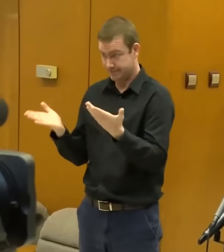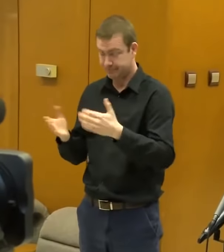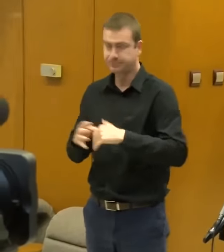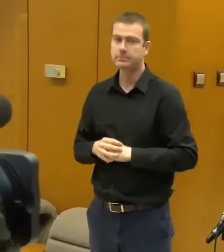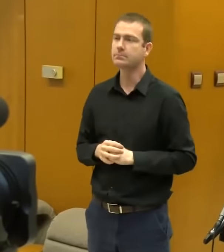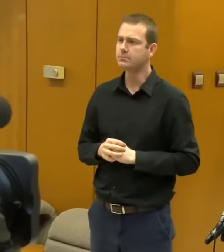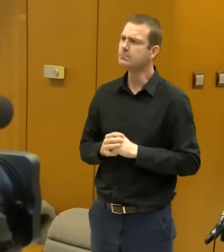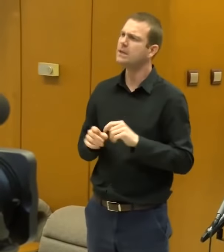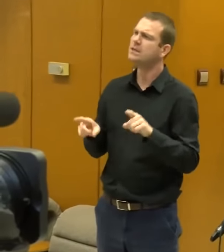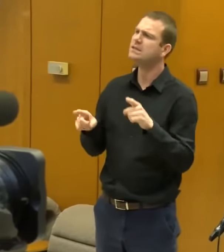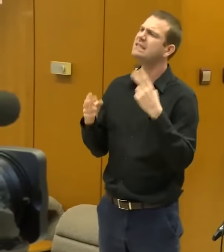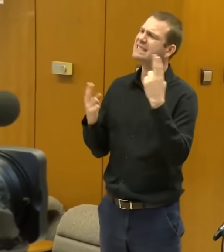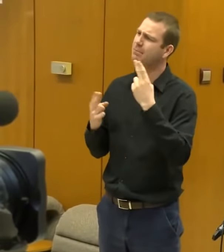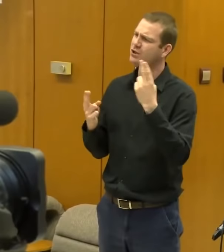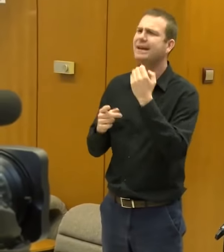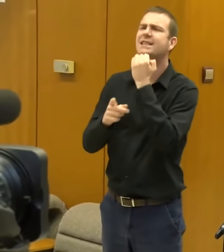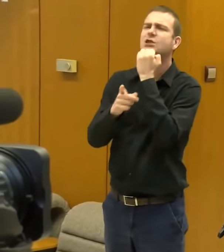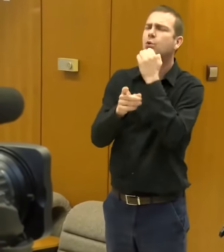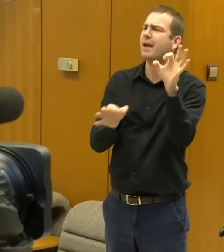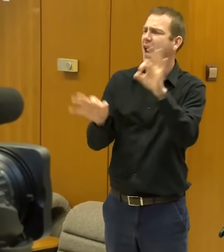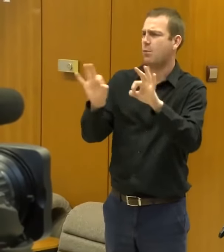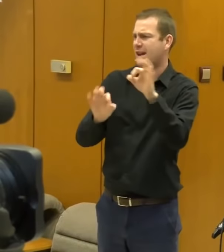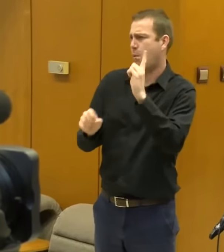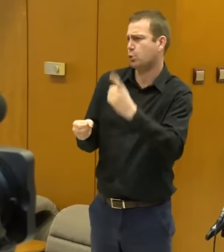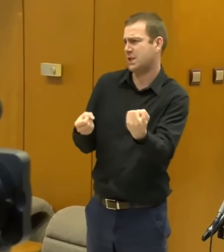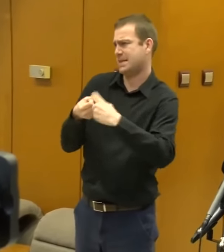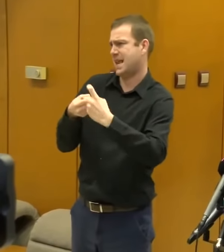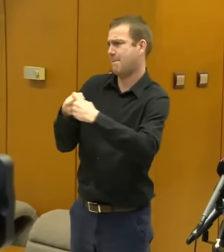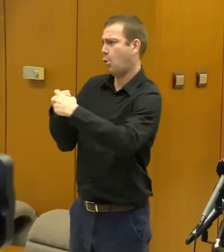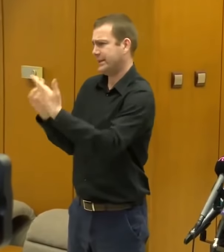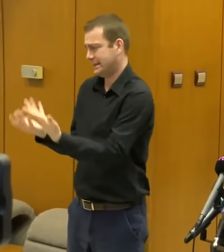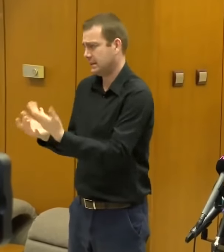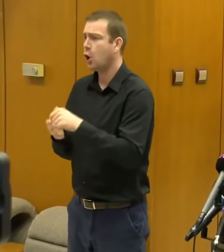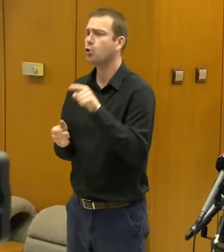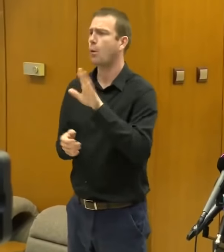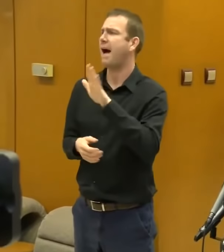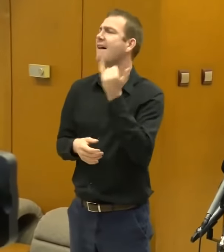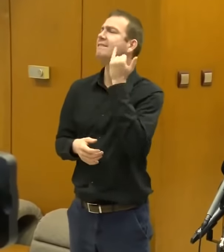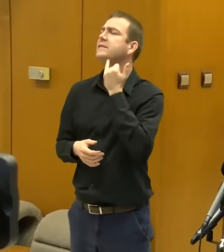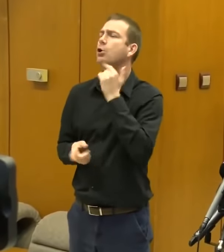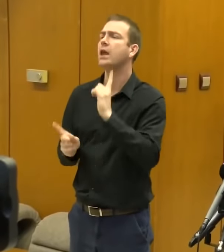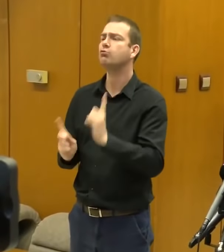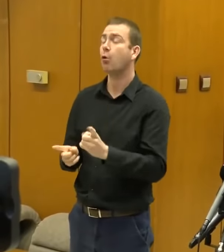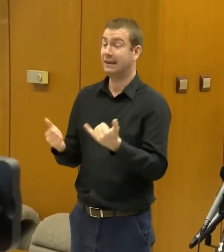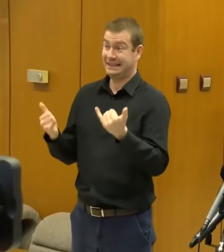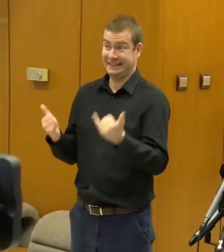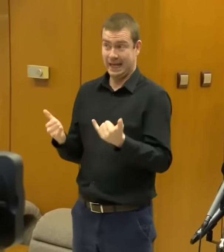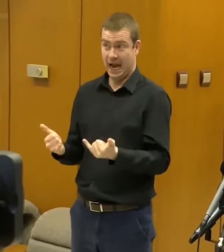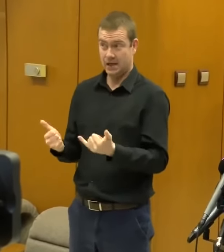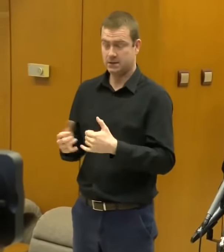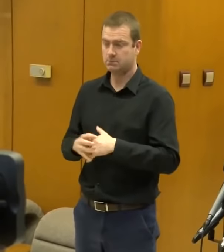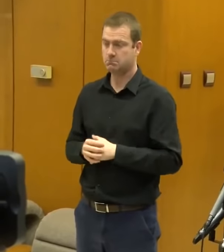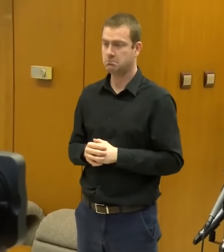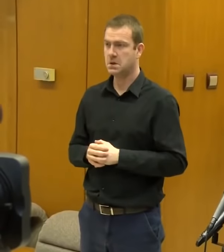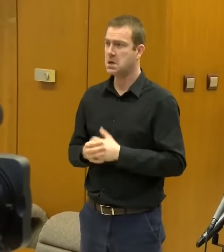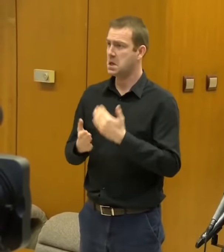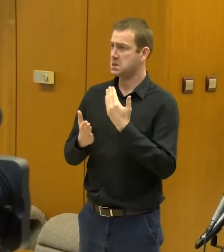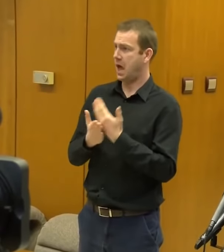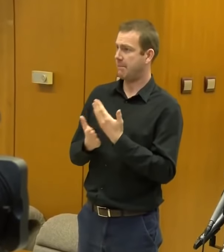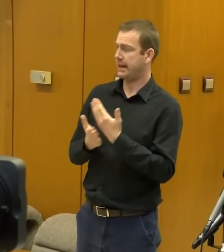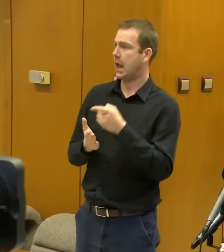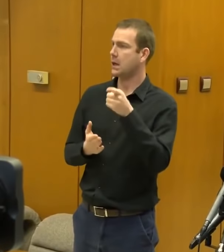musíme zapojiť aj samozrejme súkromné laboratória, ale to má zároveň aj veľmi veľkú výhodu, že dnes, keď niekde ten odber